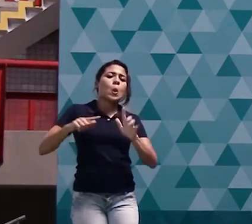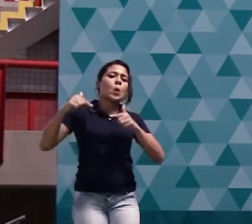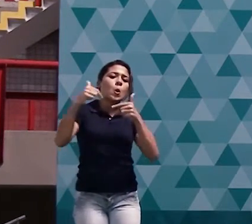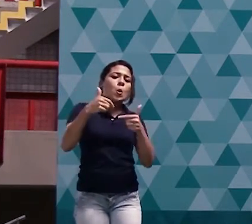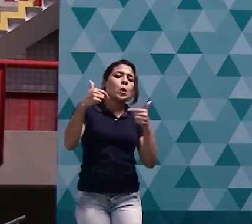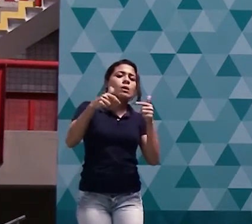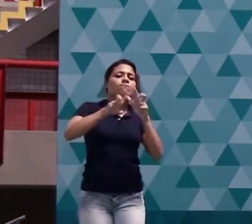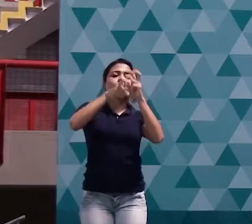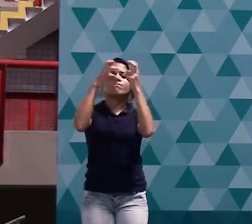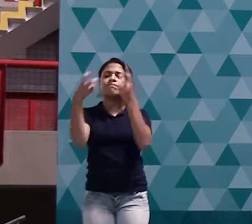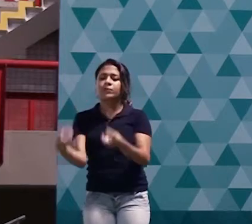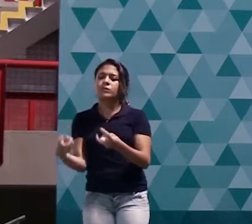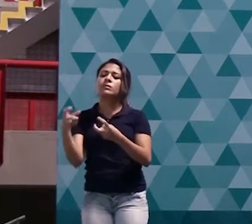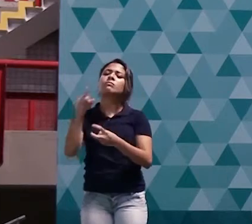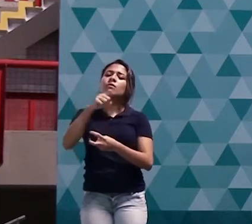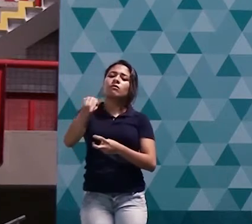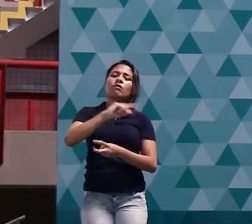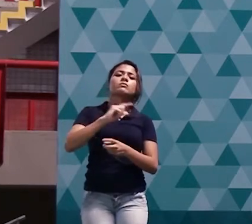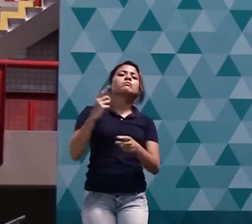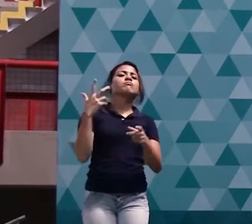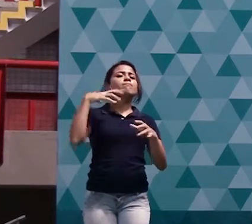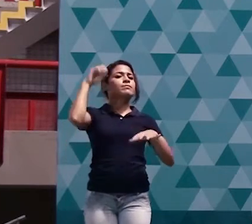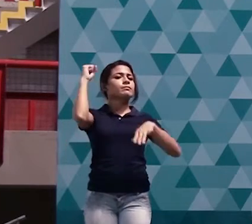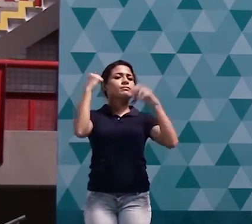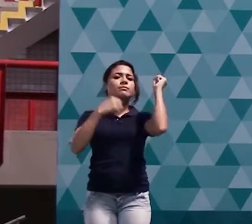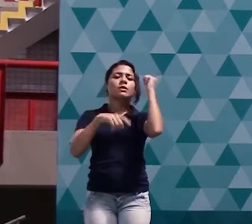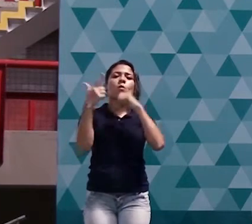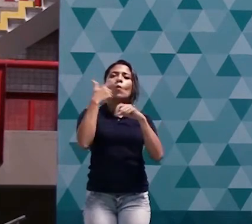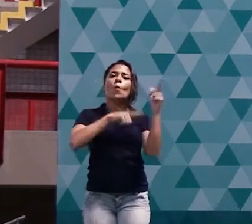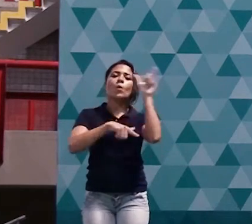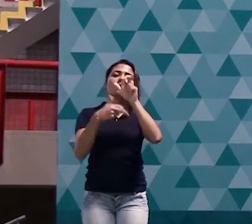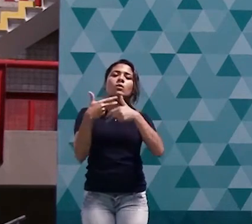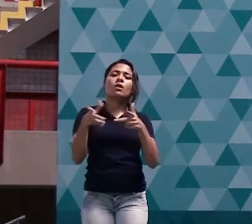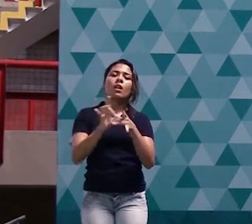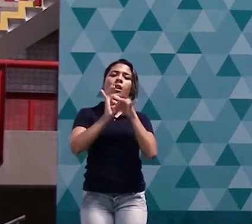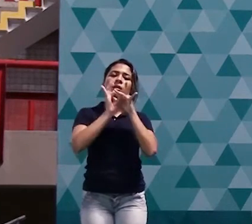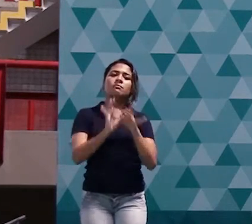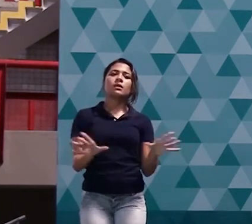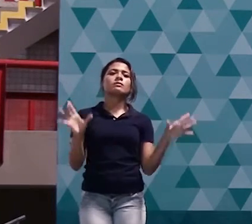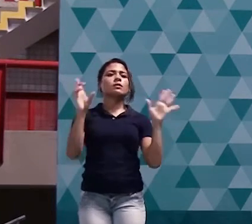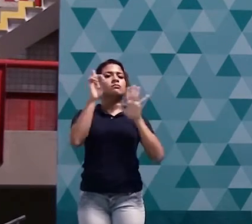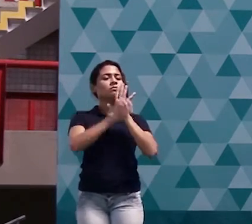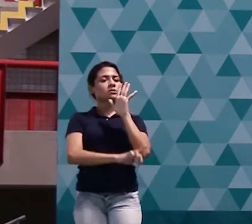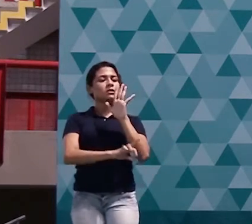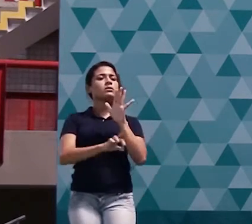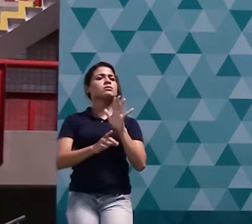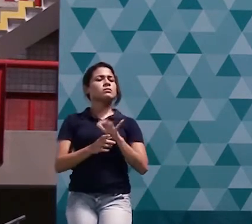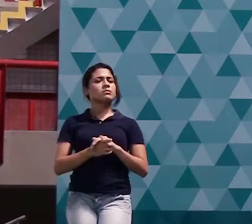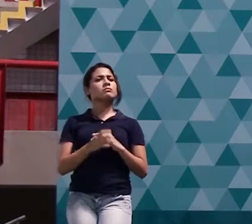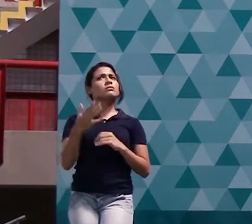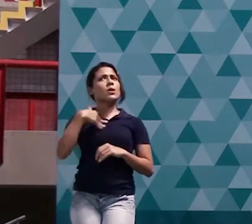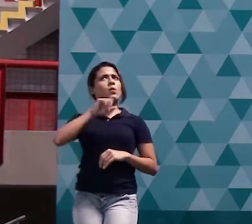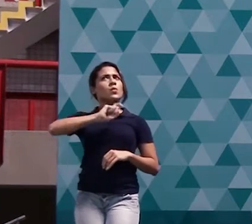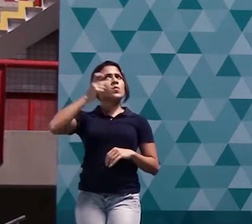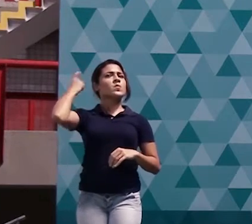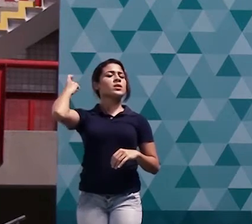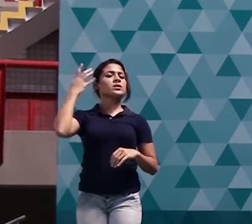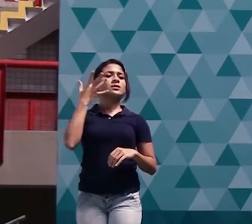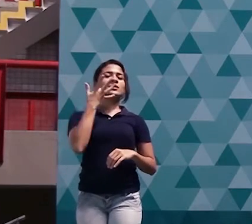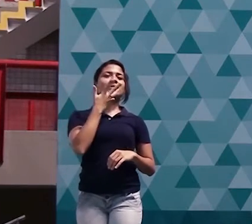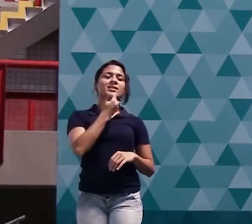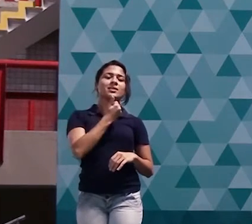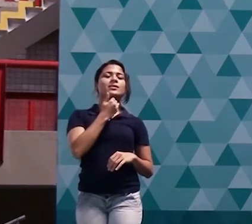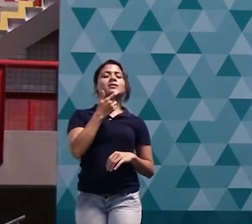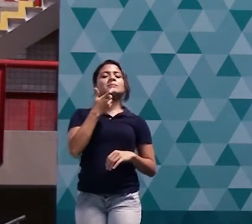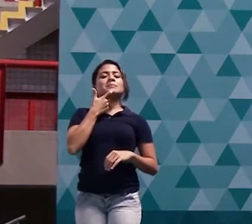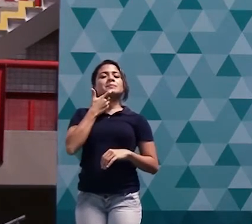isso, né? Lutaram pelos nossos direitos, pela nossa liberdade. Já pensou, quando eu era criança, e já faz um